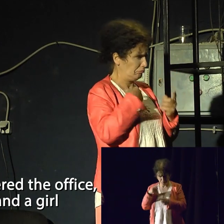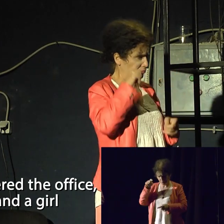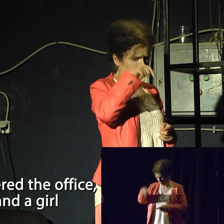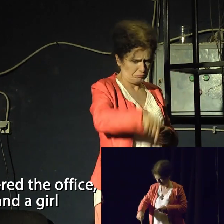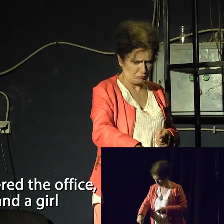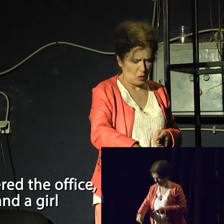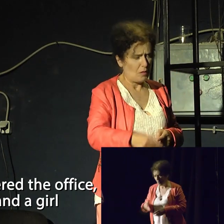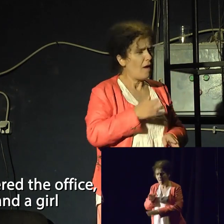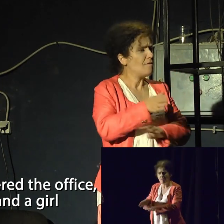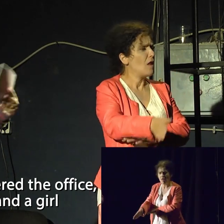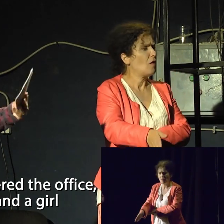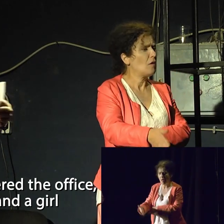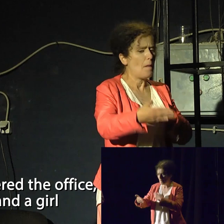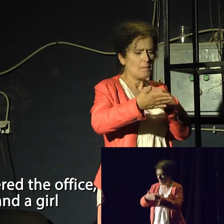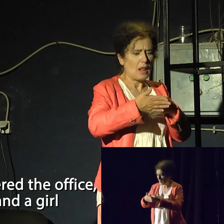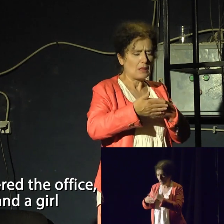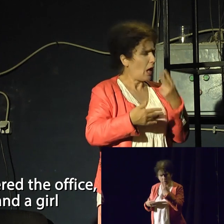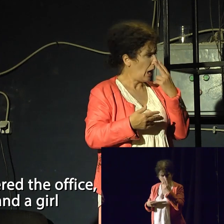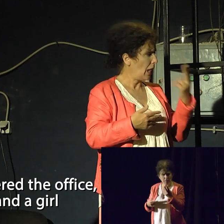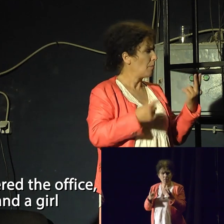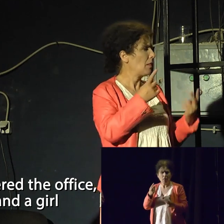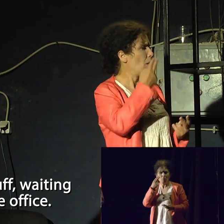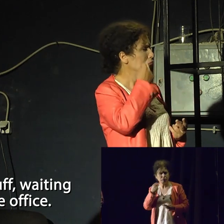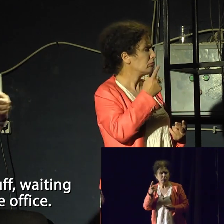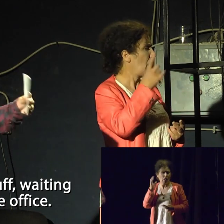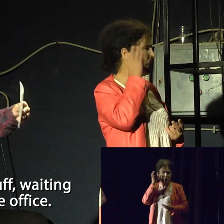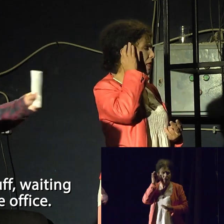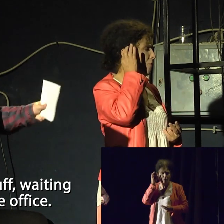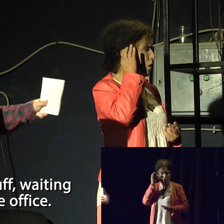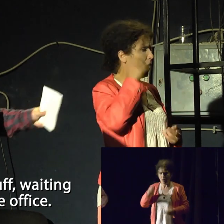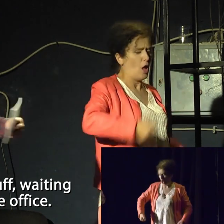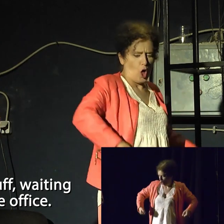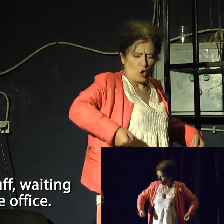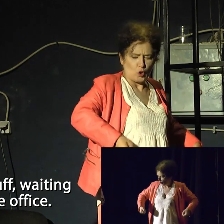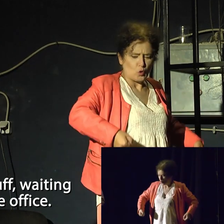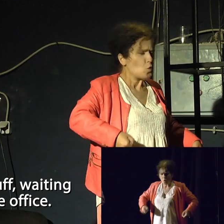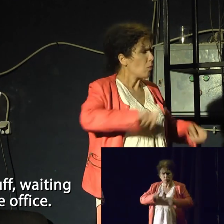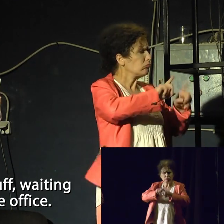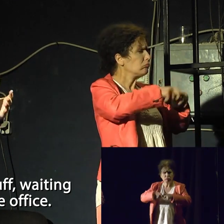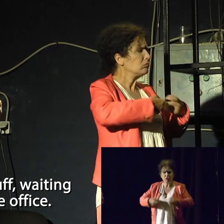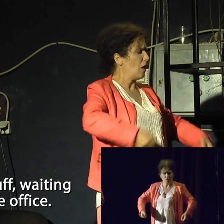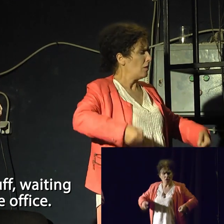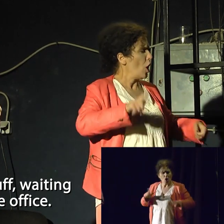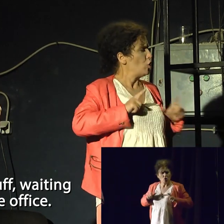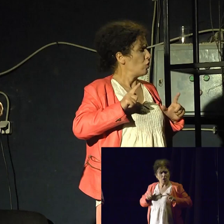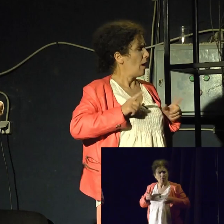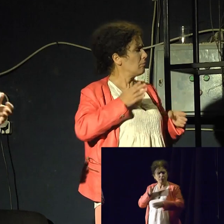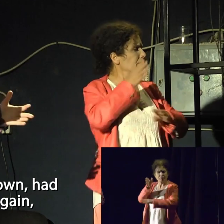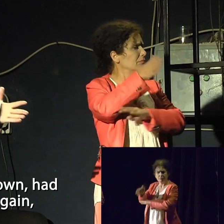ние доле, влегуваме, и пред нас гледаме еден дечко и една девојка со една торба ствари со нив, како не чекаат да